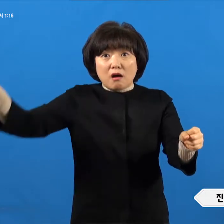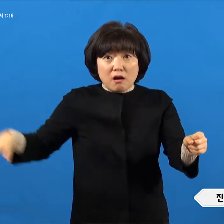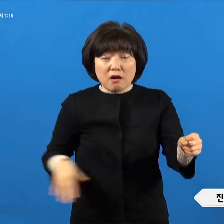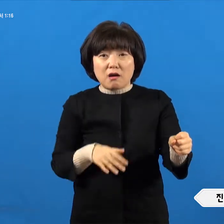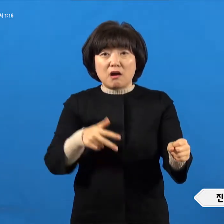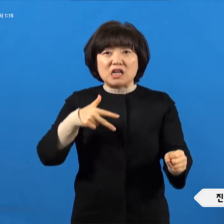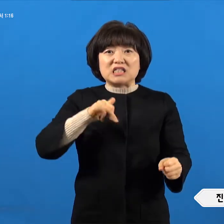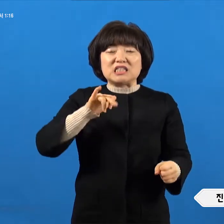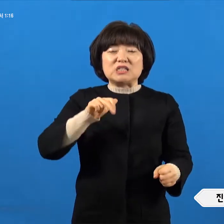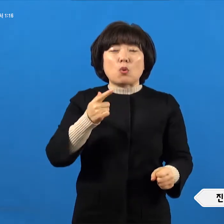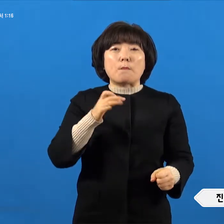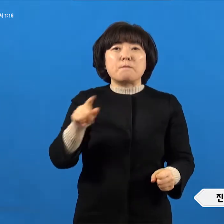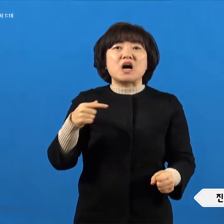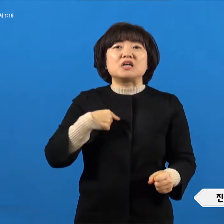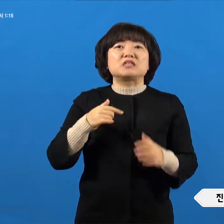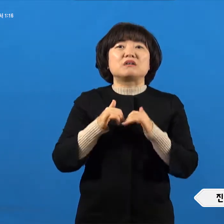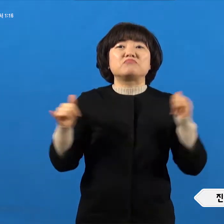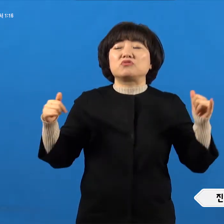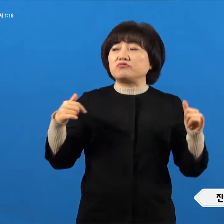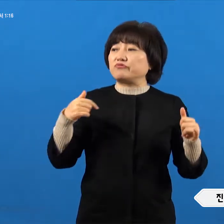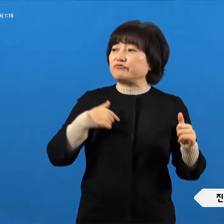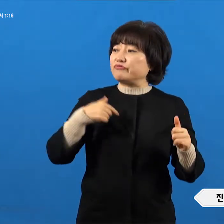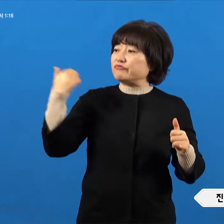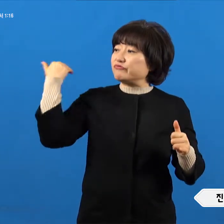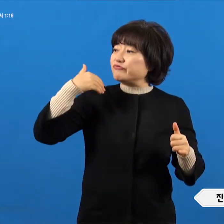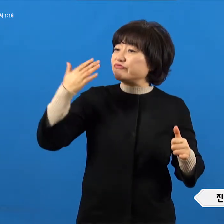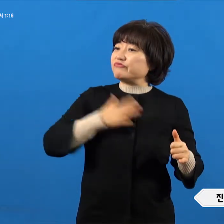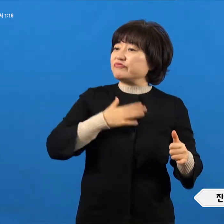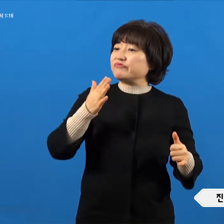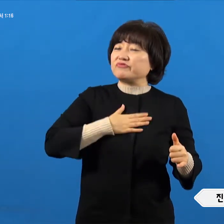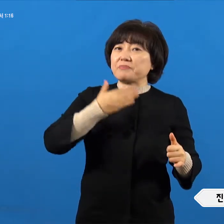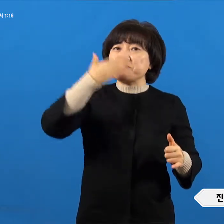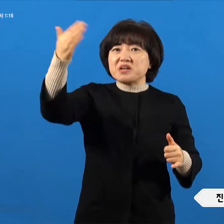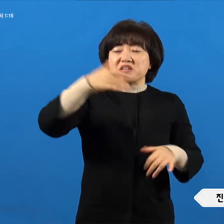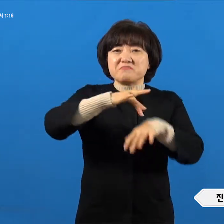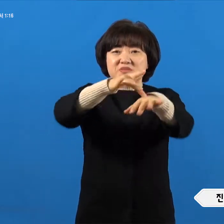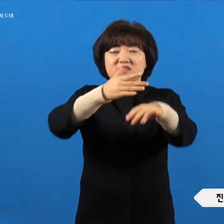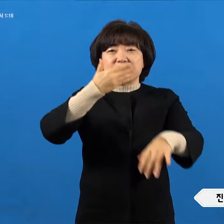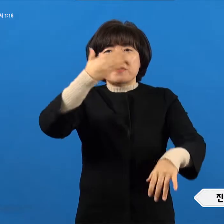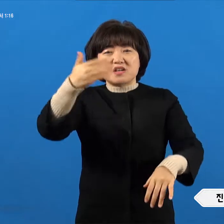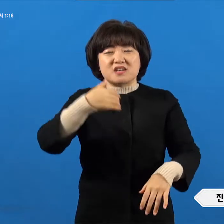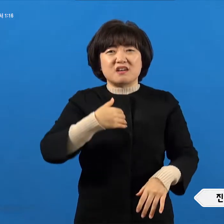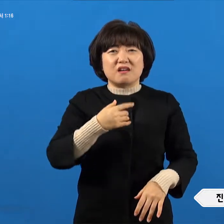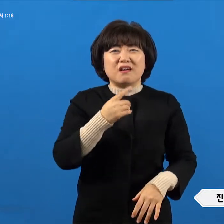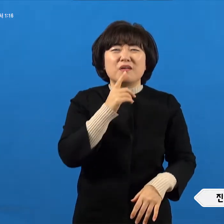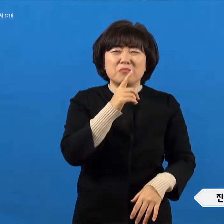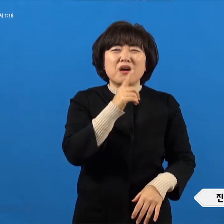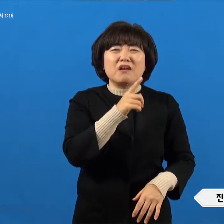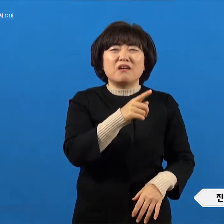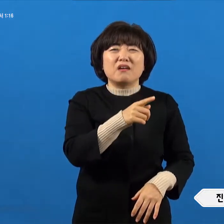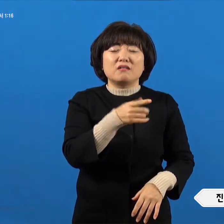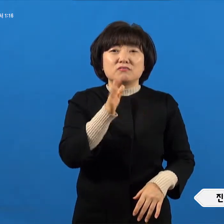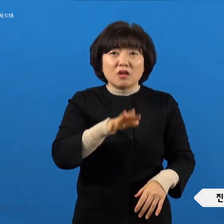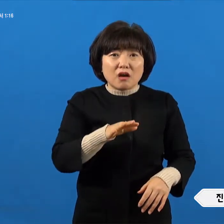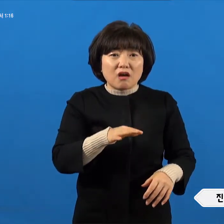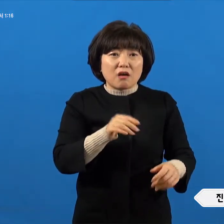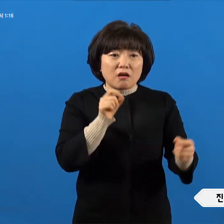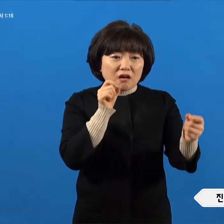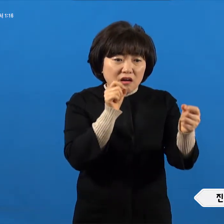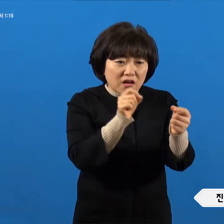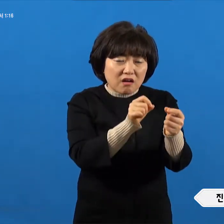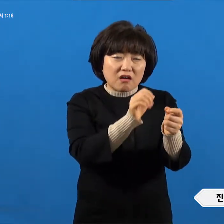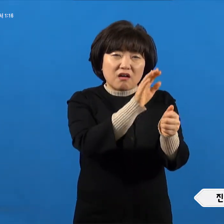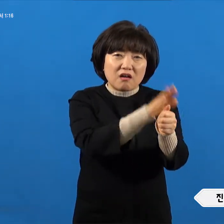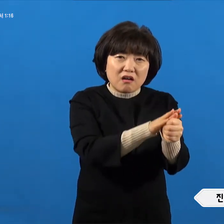지존파 자신들도 스스로 누가 그랬냐고 충격이 되었던 사건이 시작된 것입니다.